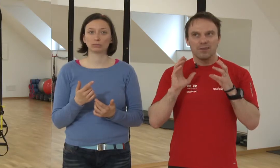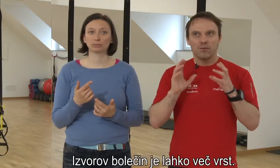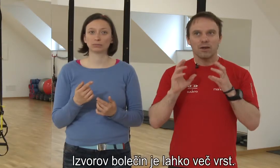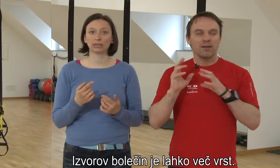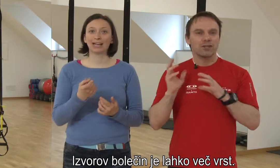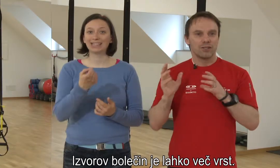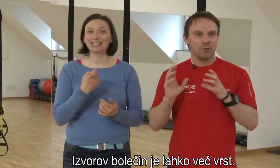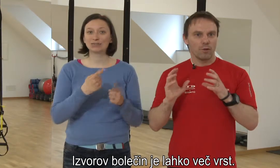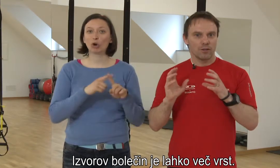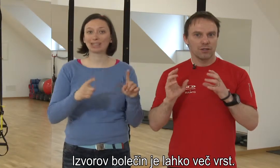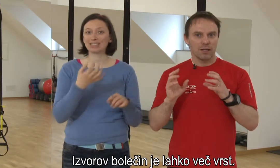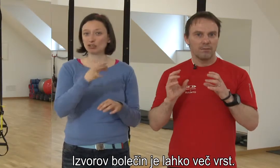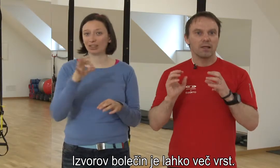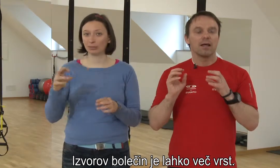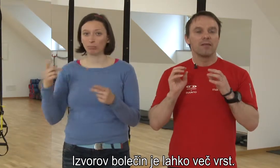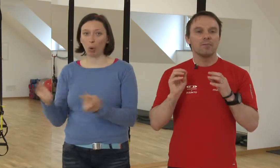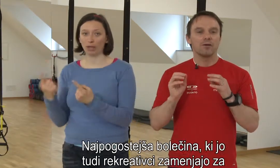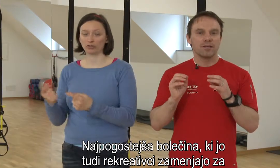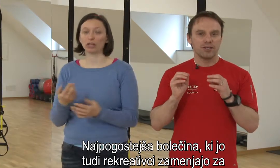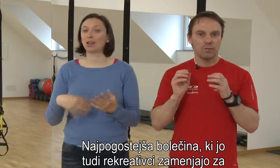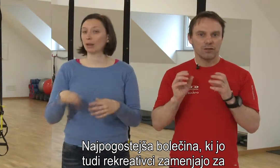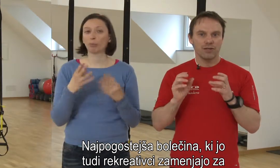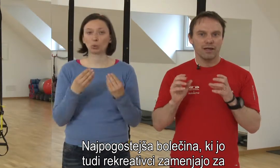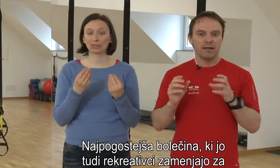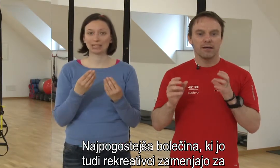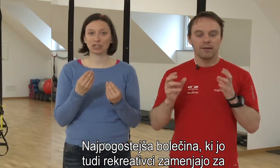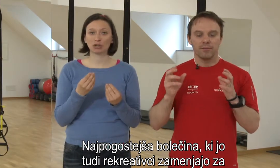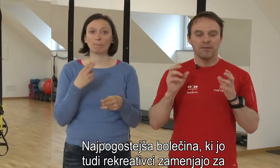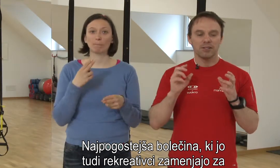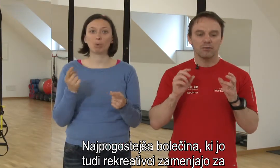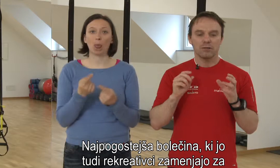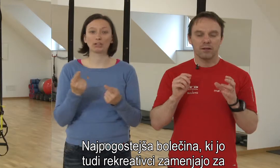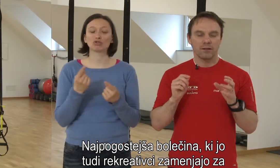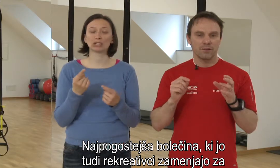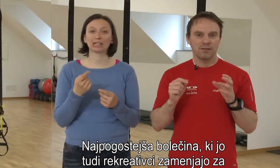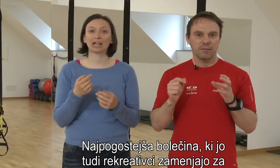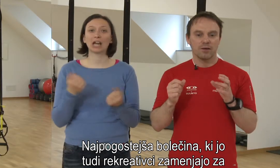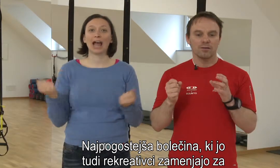Izvora večjih tipov bolečin. Najpogostejša bolečina je, ki je največkrat tudi rekreativci zamenjajo za